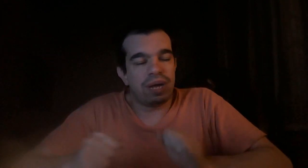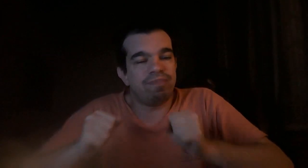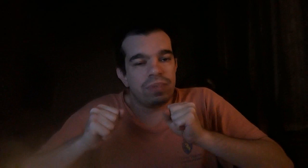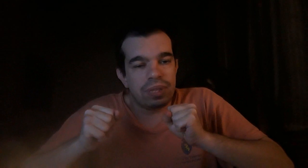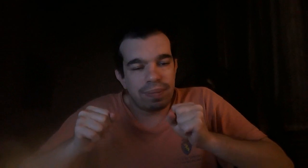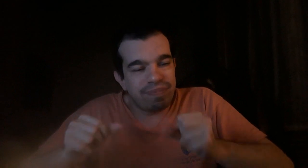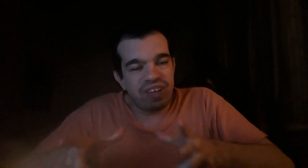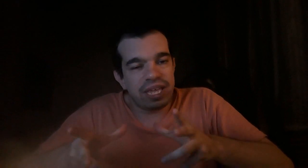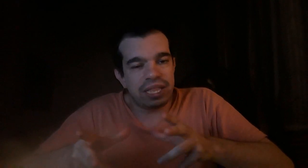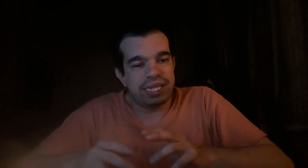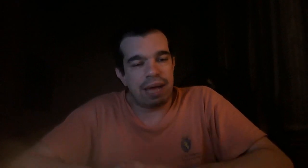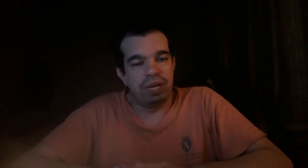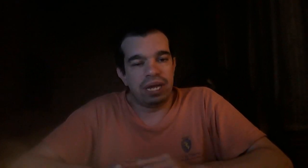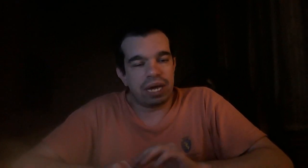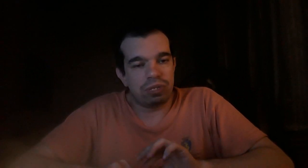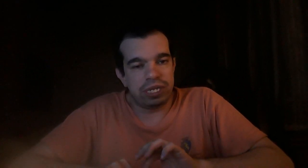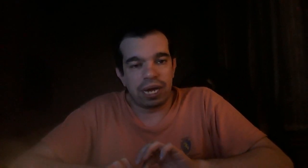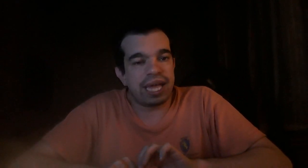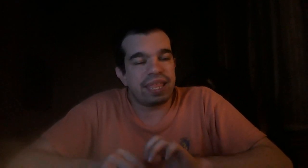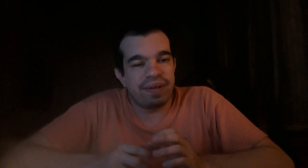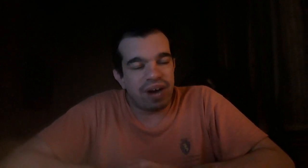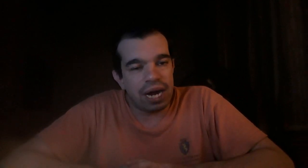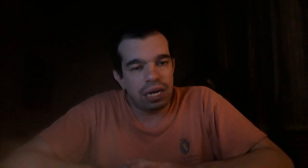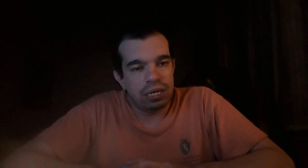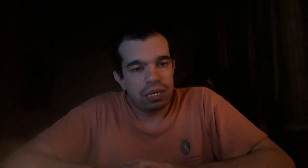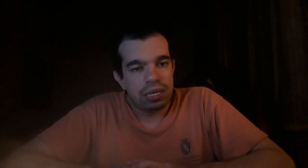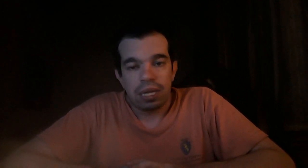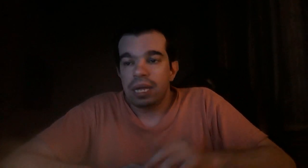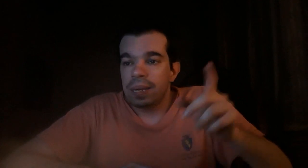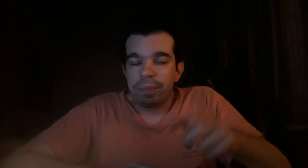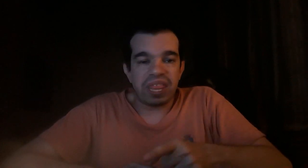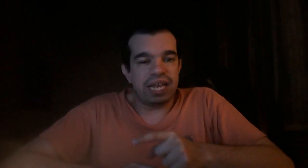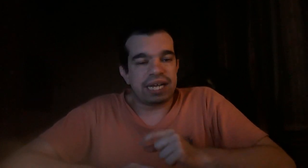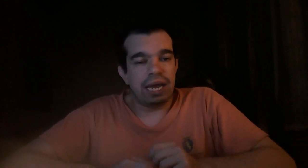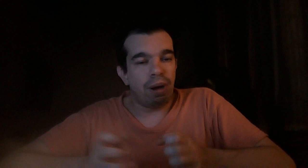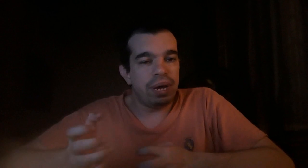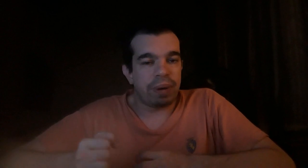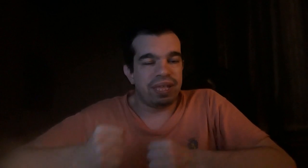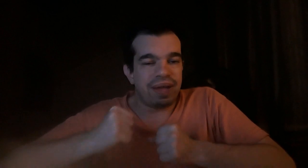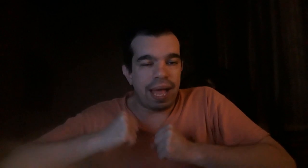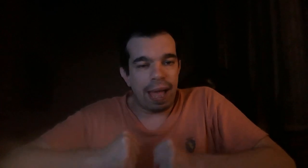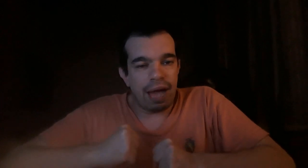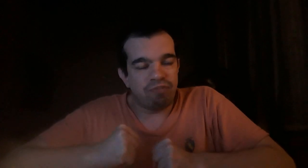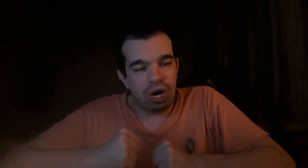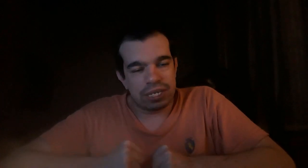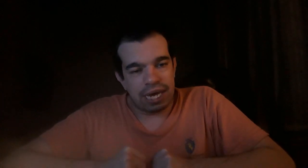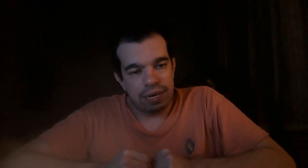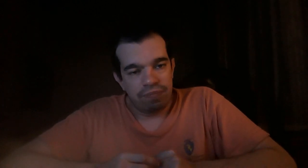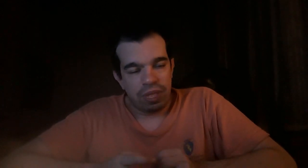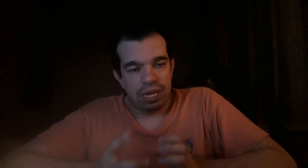una figlia disabile in carrozzina. Che deve fare? Prende le scale mobili, prende a forza